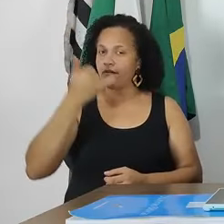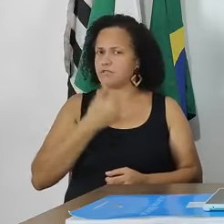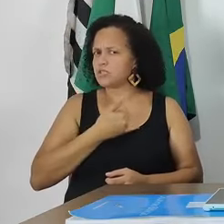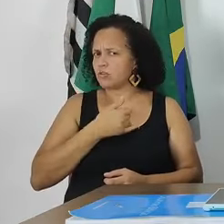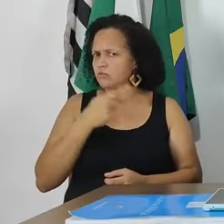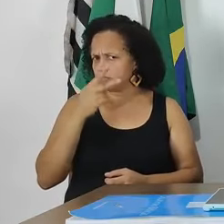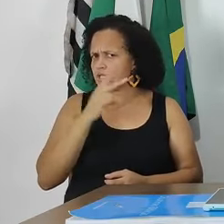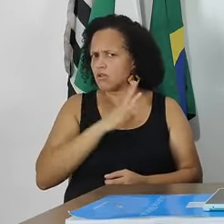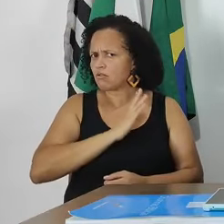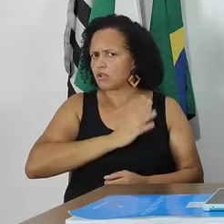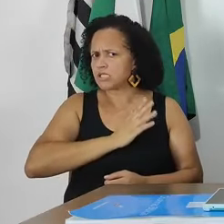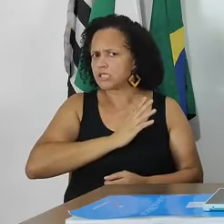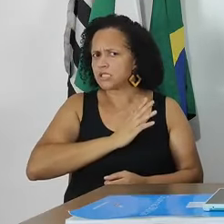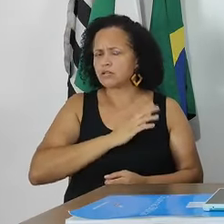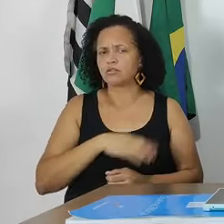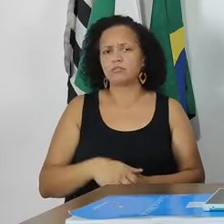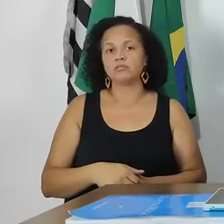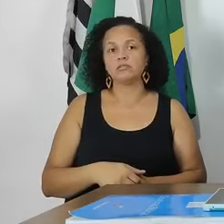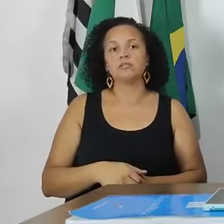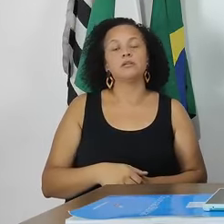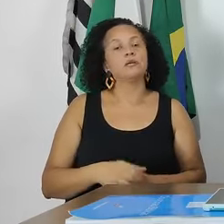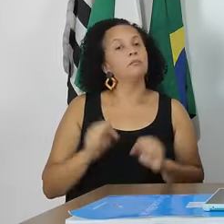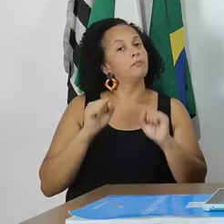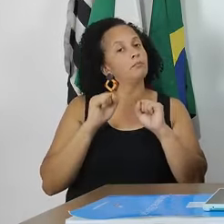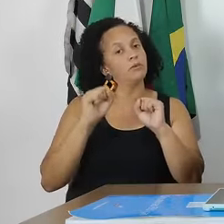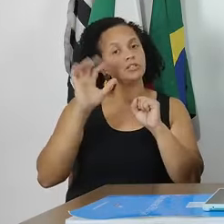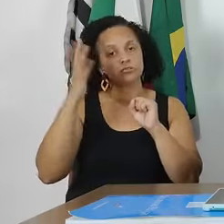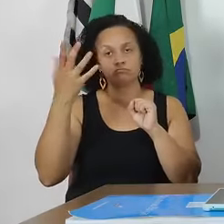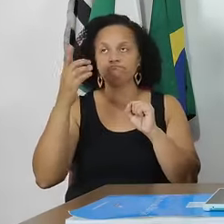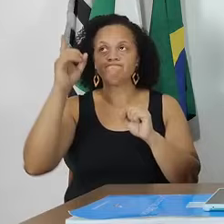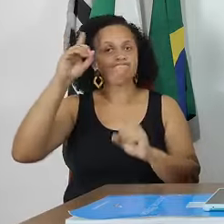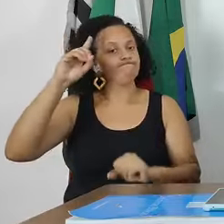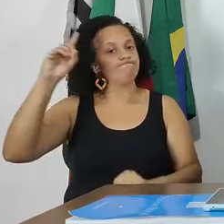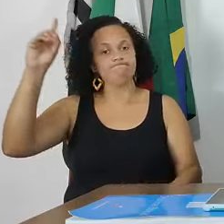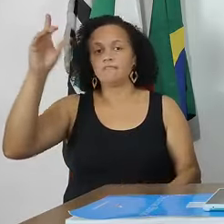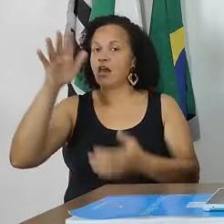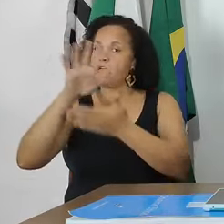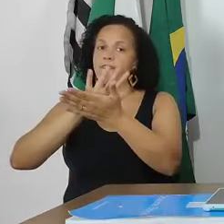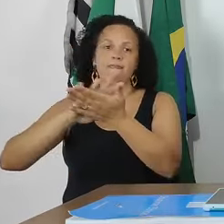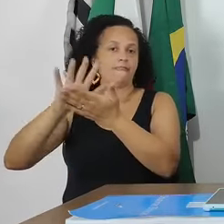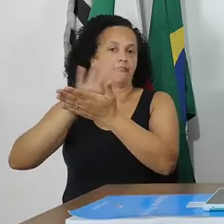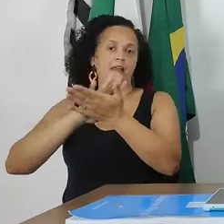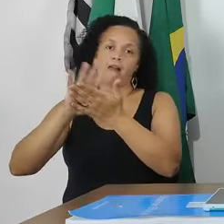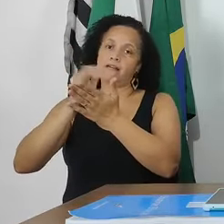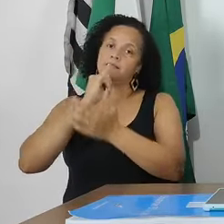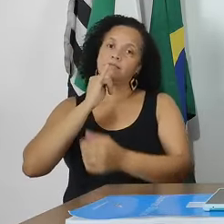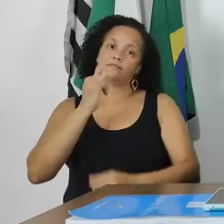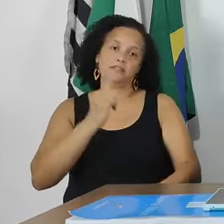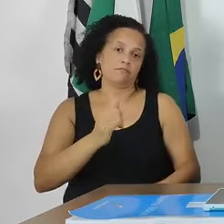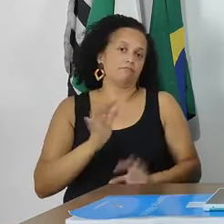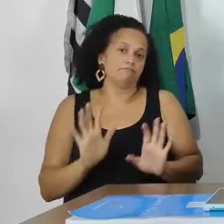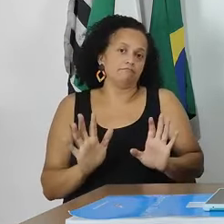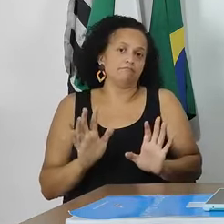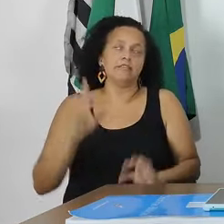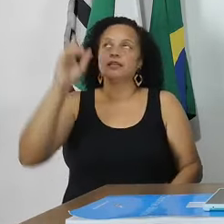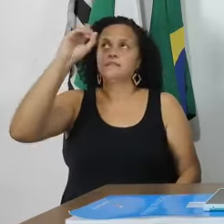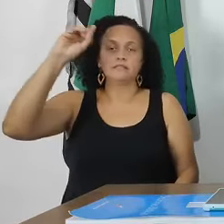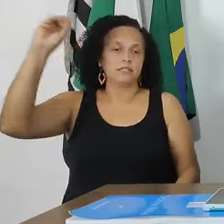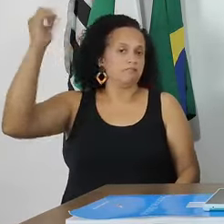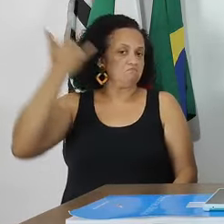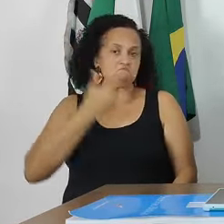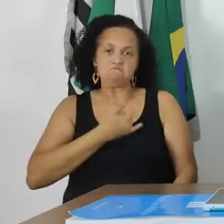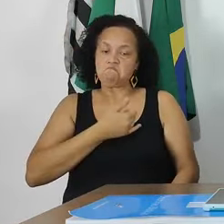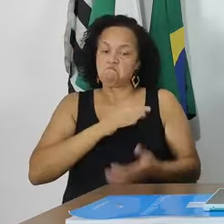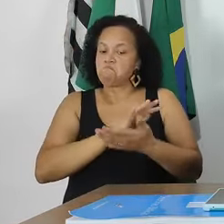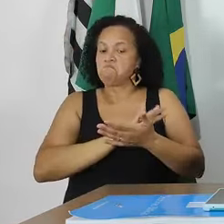para perguntar se aquela mensagem estava correta, né? E a mensagem, às vezes, bate